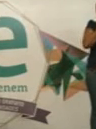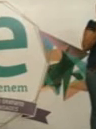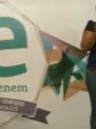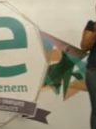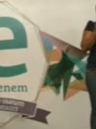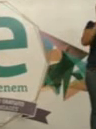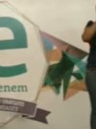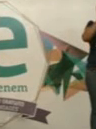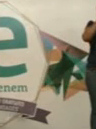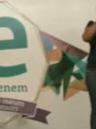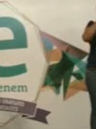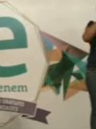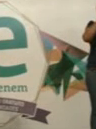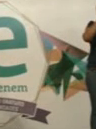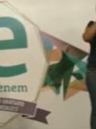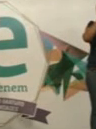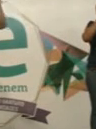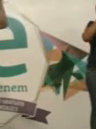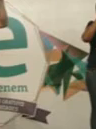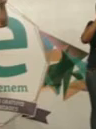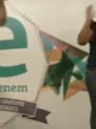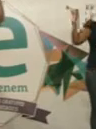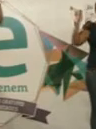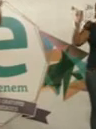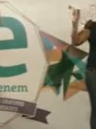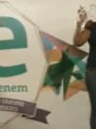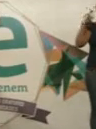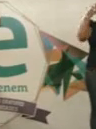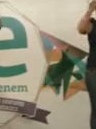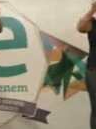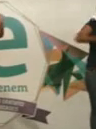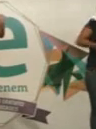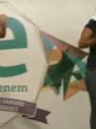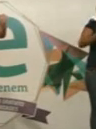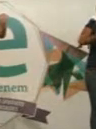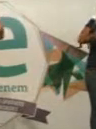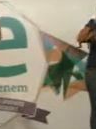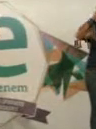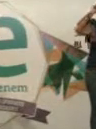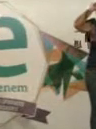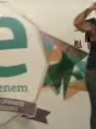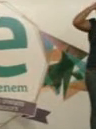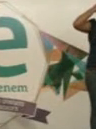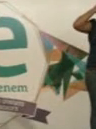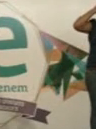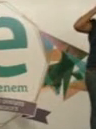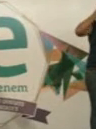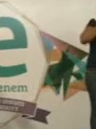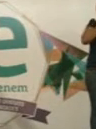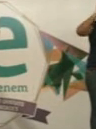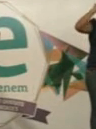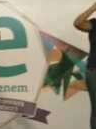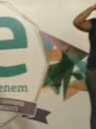décadas depois. Durante muito tempo não se usou no Brasil goleiros negros, porque